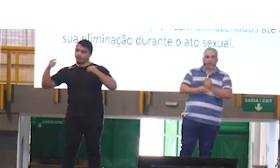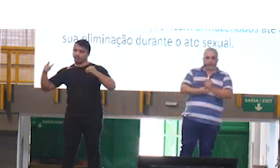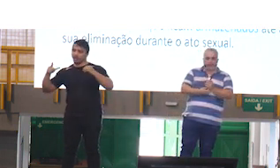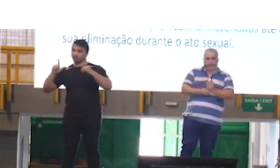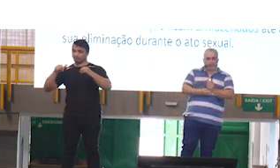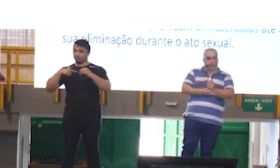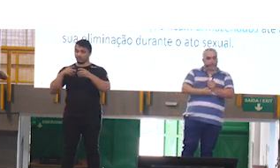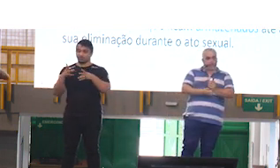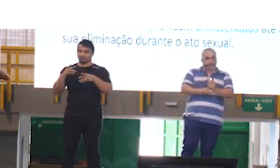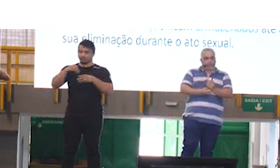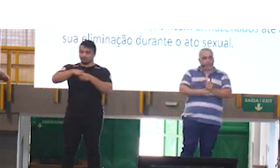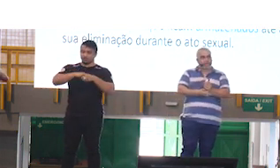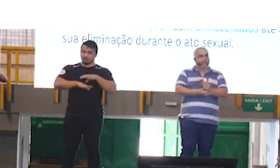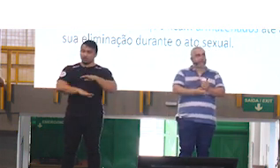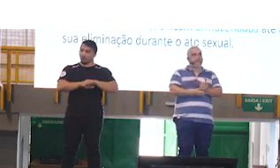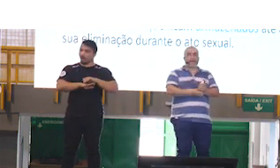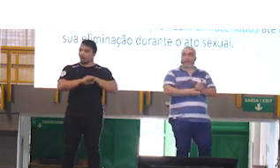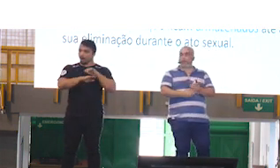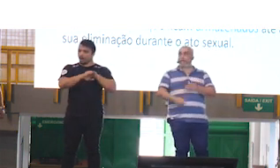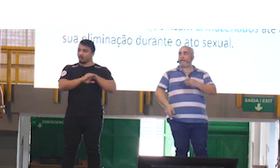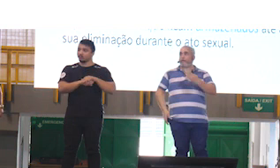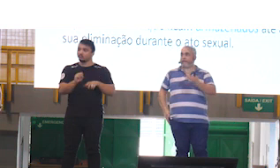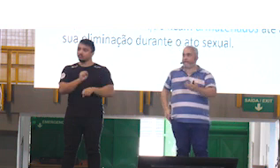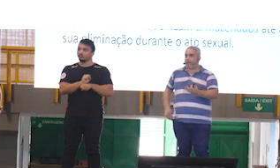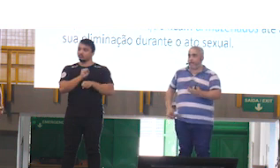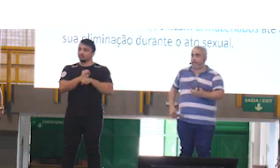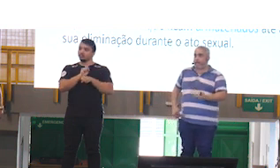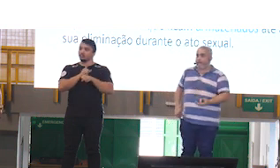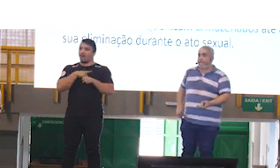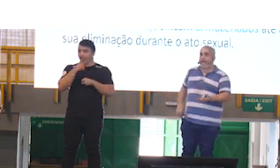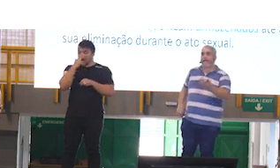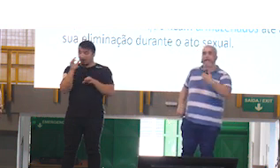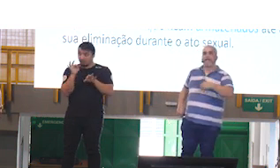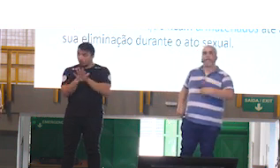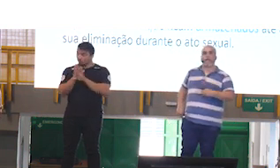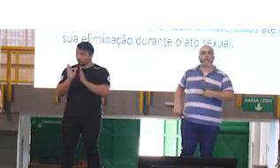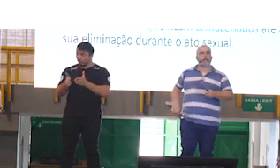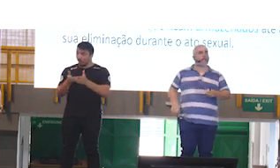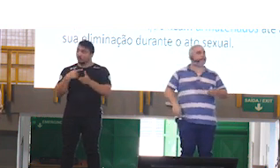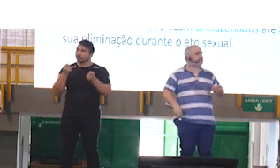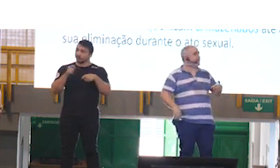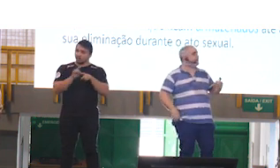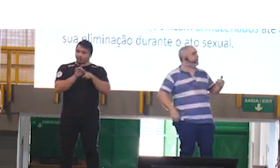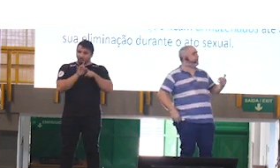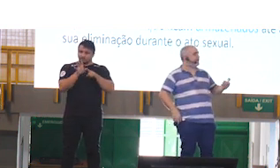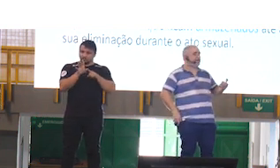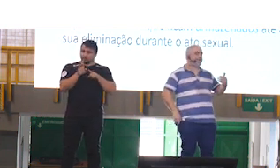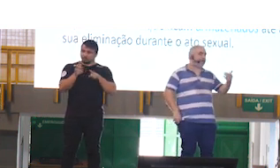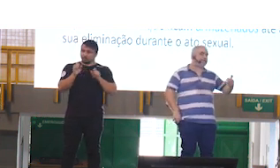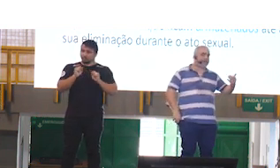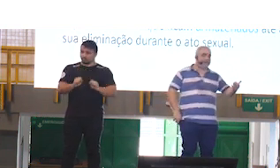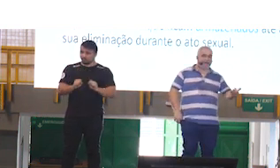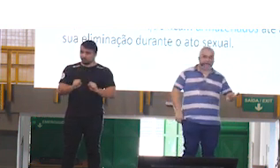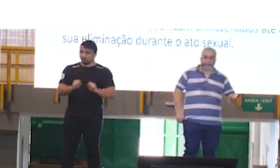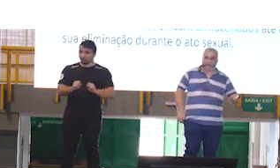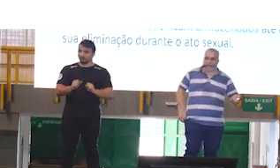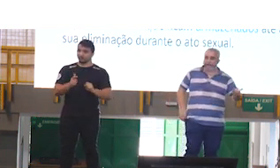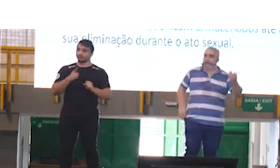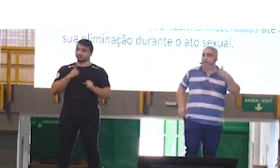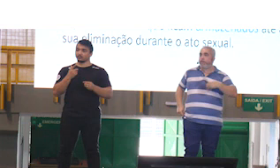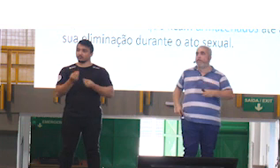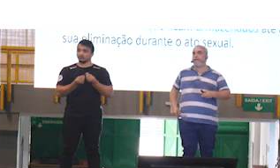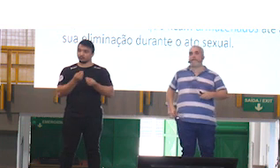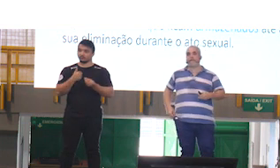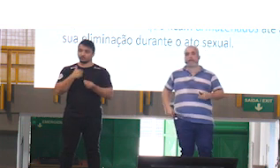espermatozoides produzidos, certo? Para terminar a sua maturação e para que eles possam ser liberados,